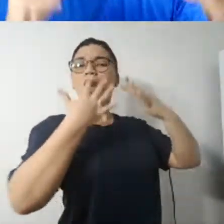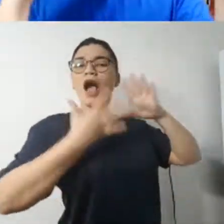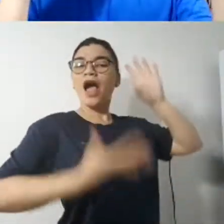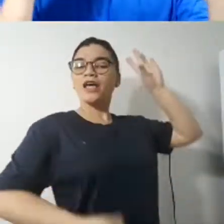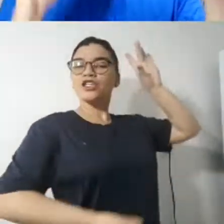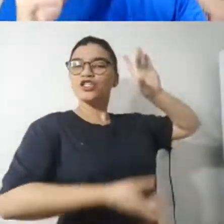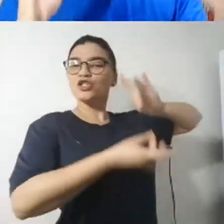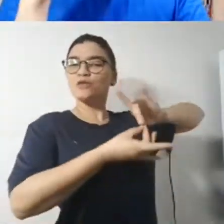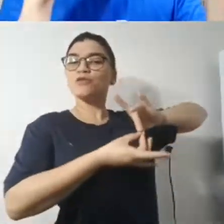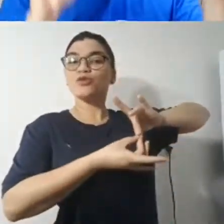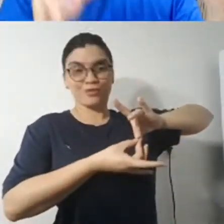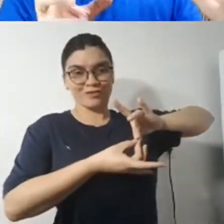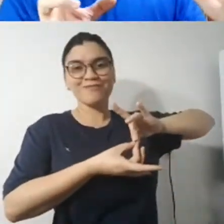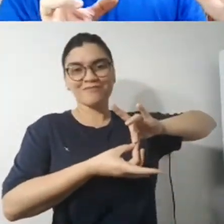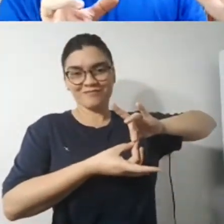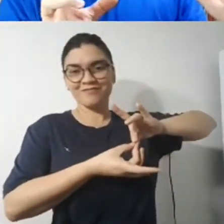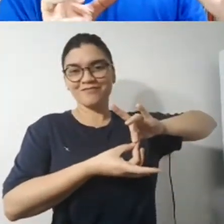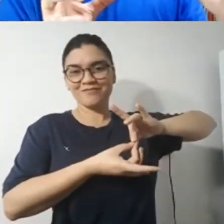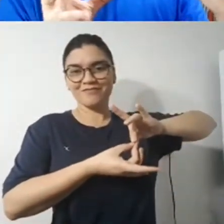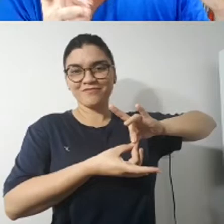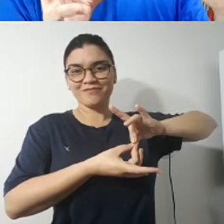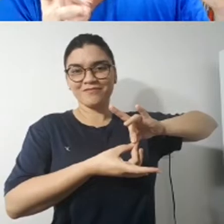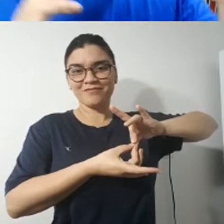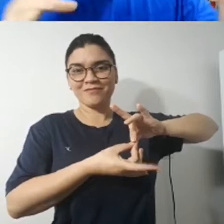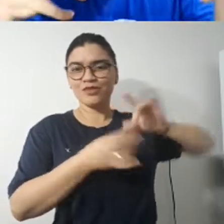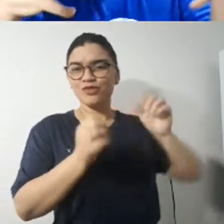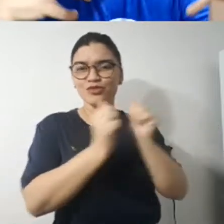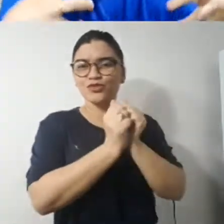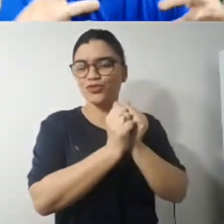celestiais em Cristo Jesus, que